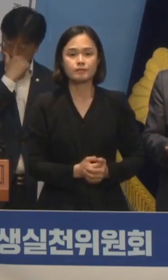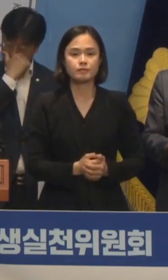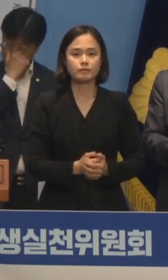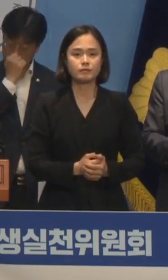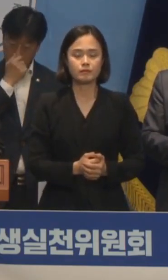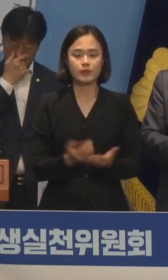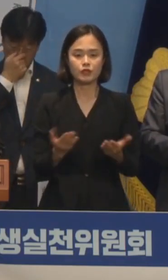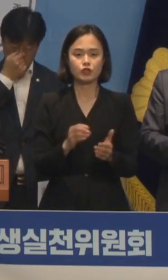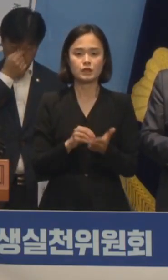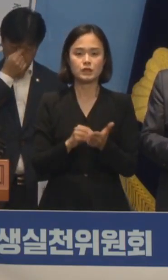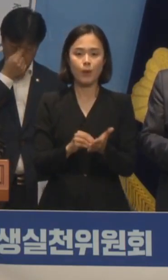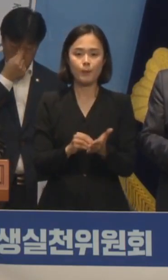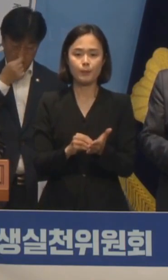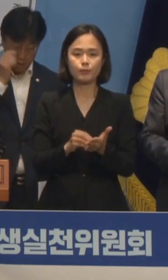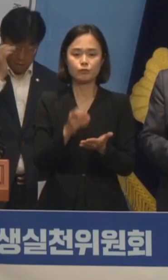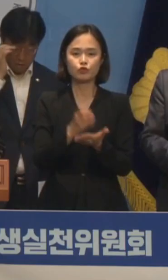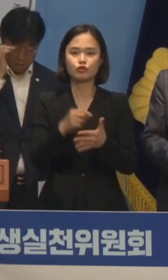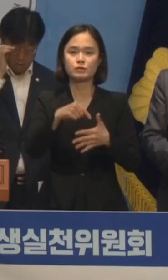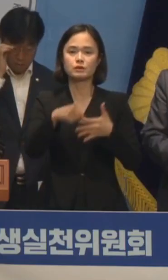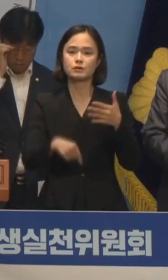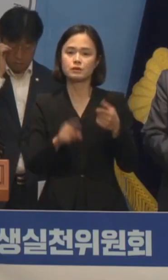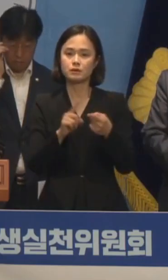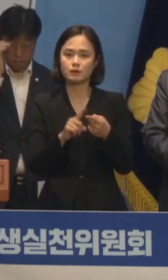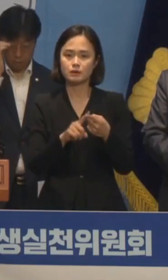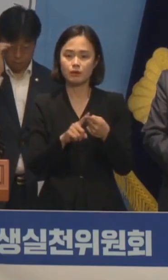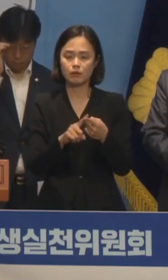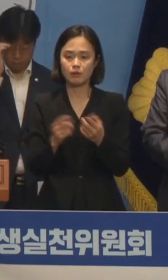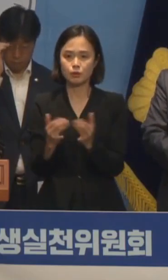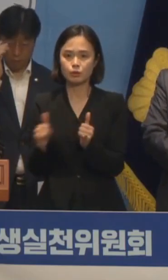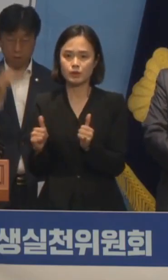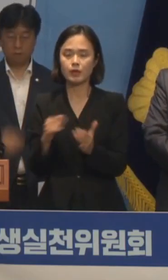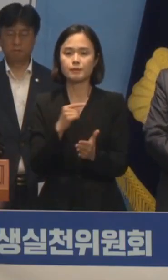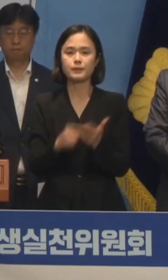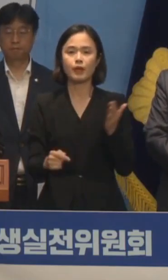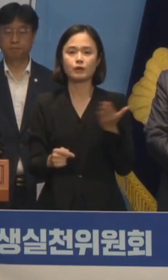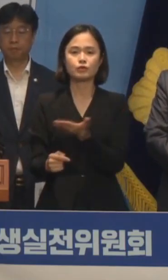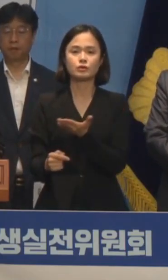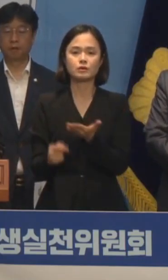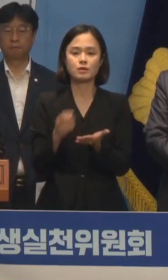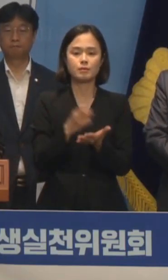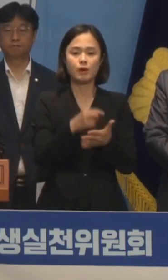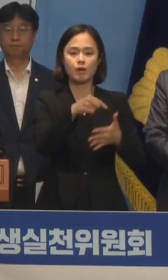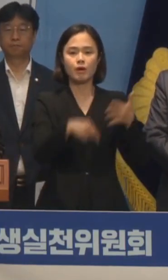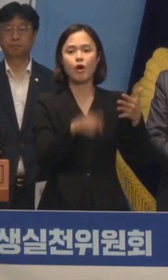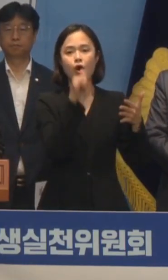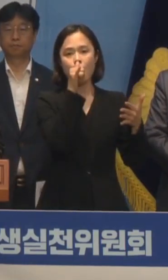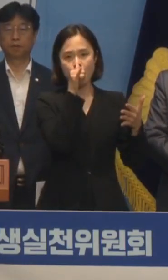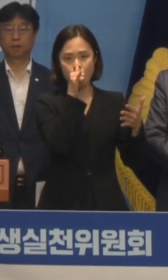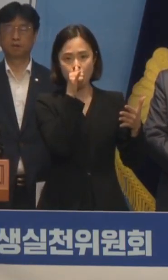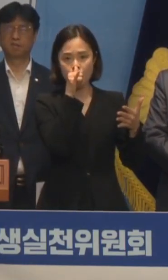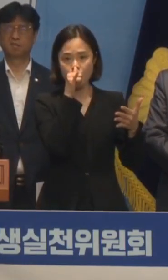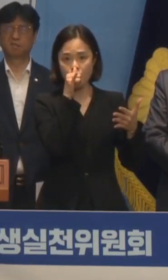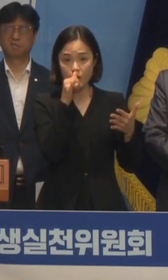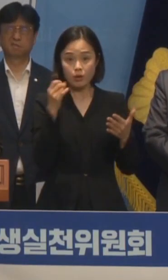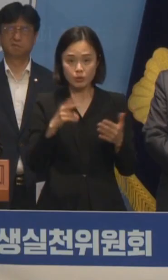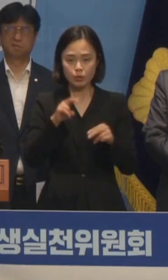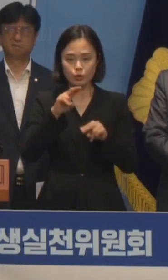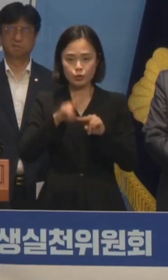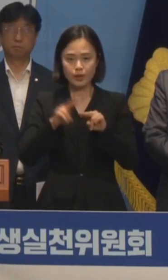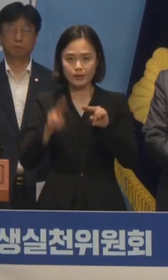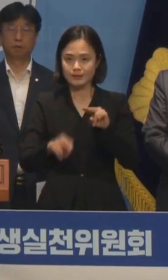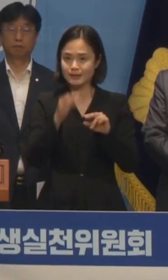변경해서 계속해서 근무하고 있는 일용직 노동자에 대해서 퇴직금을 지급하지 않으려는 꼼수에 대한